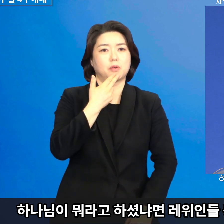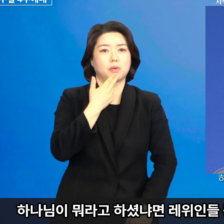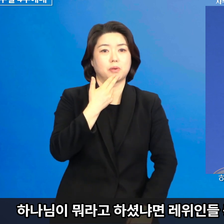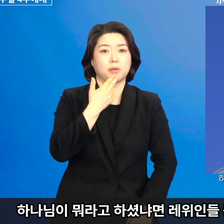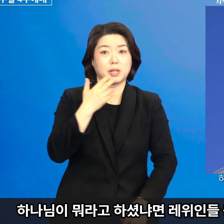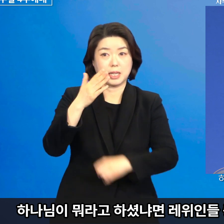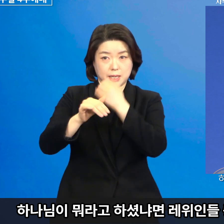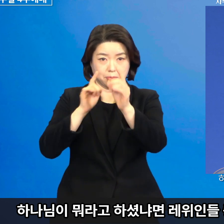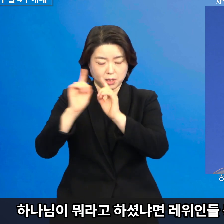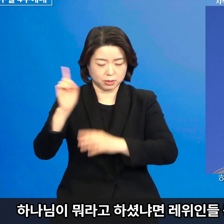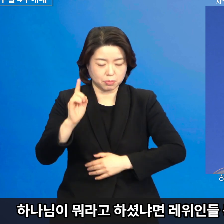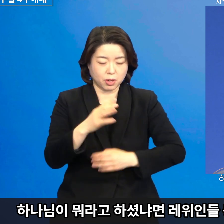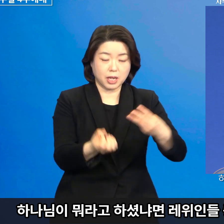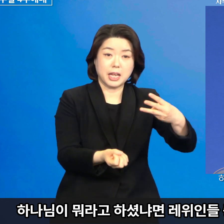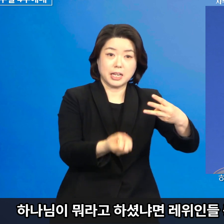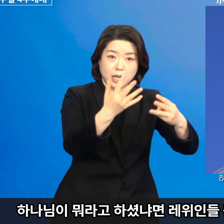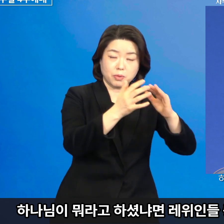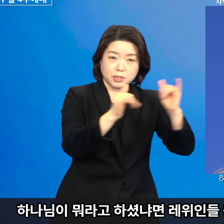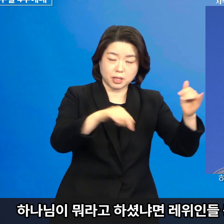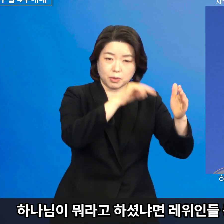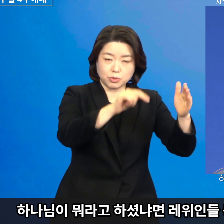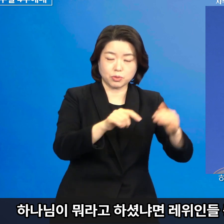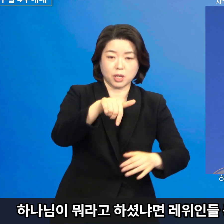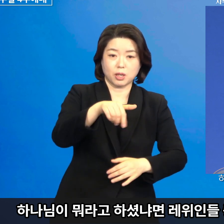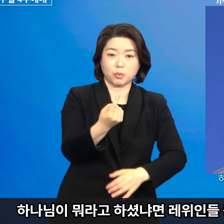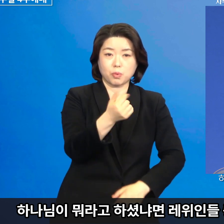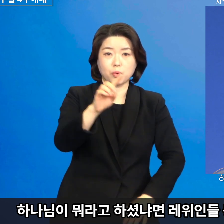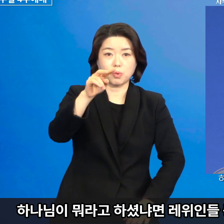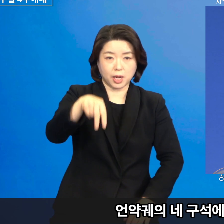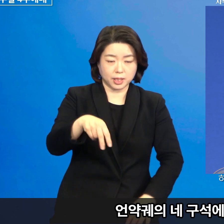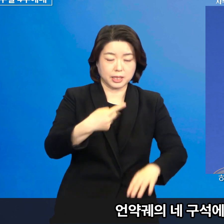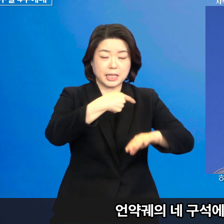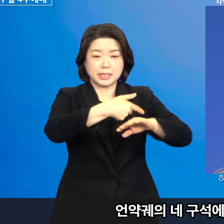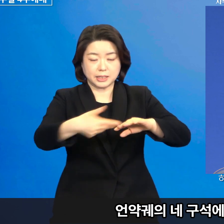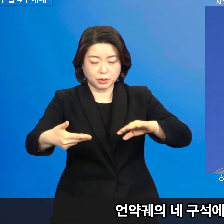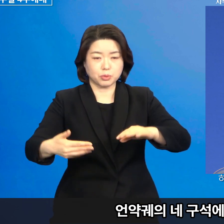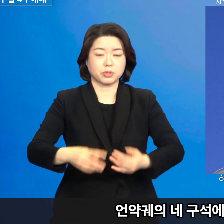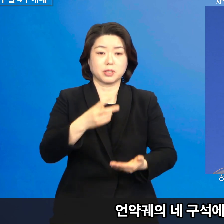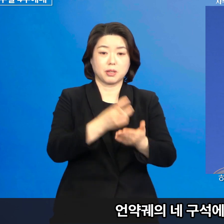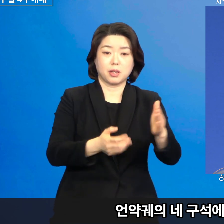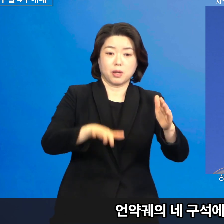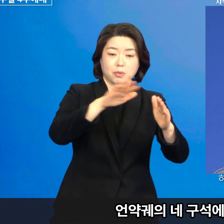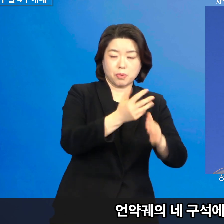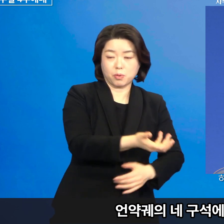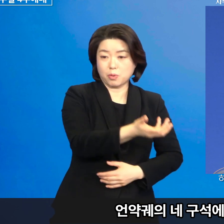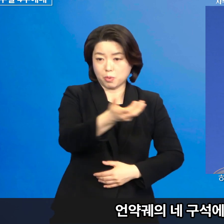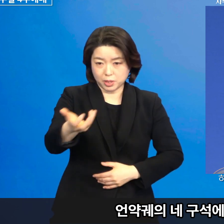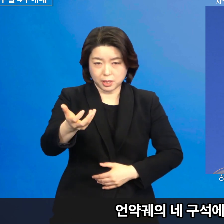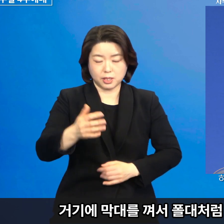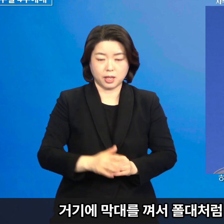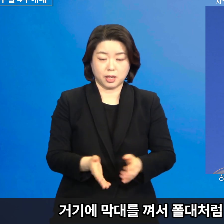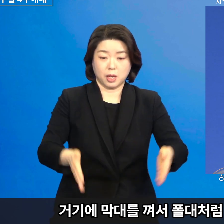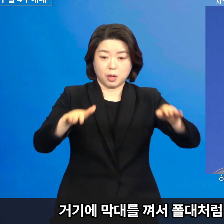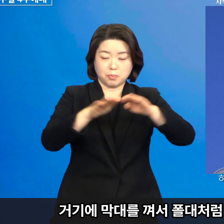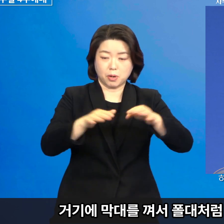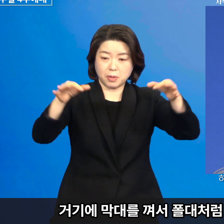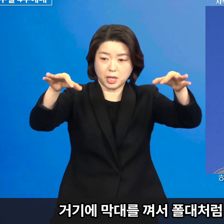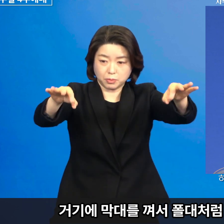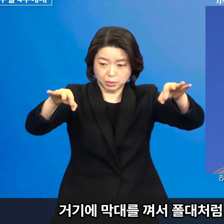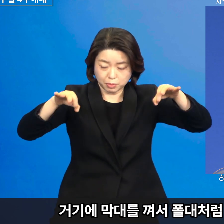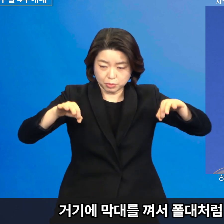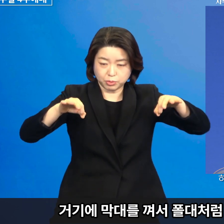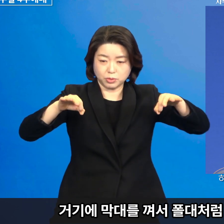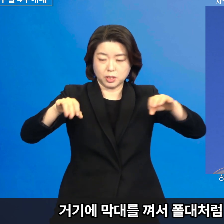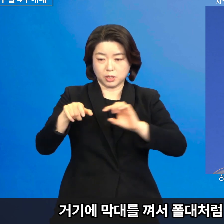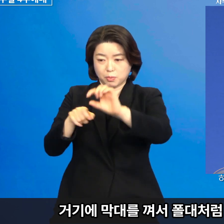중에서 고핫 자손이 궤를 옮길 때에 언약궤의 네 구퉁이에 고리가 있습니다. 거기에 막대를